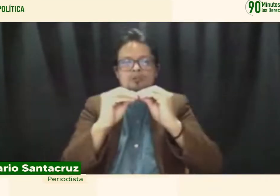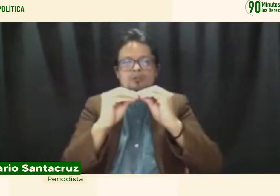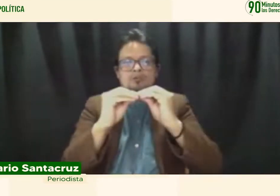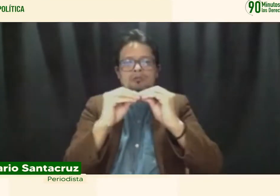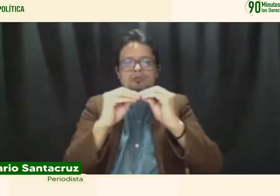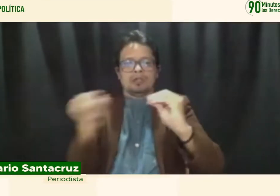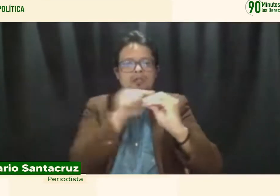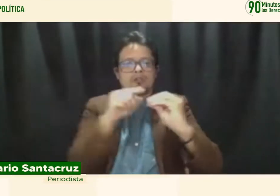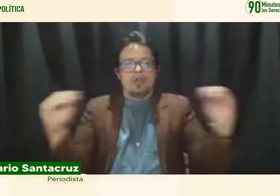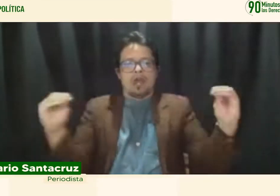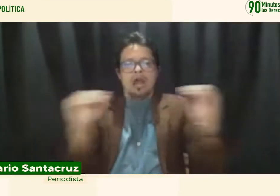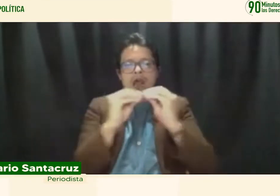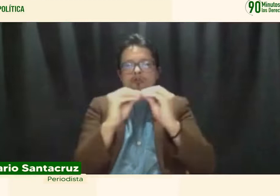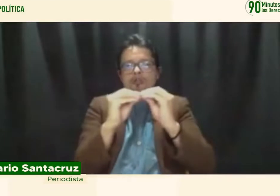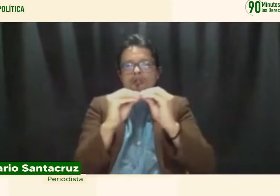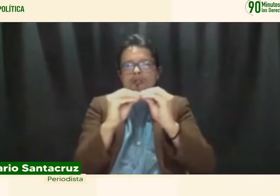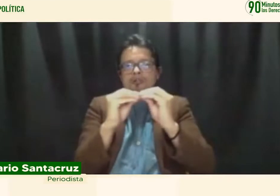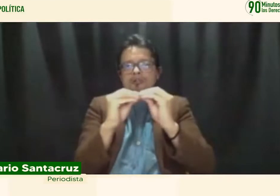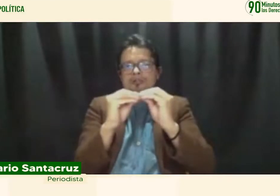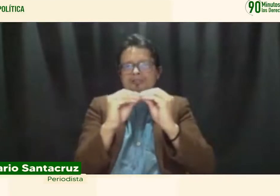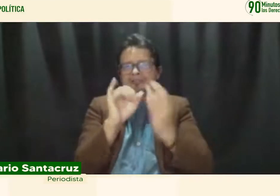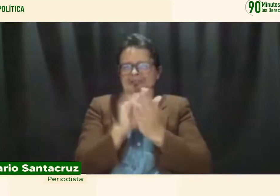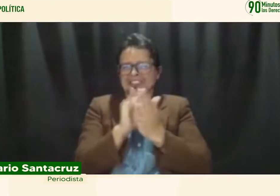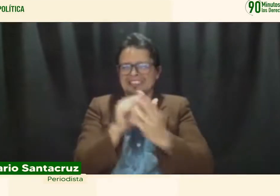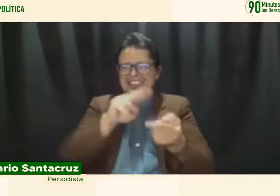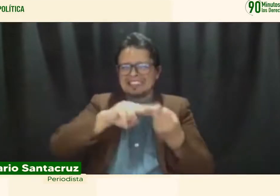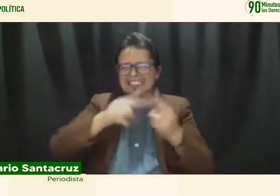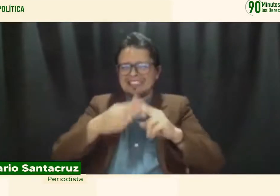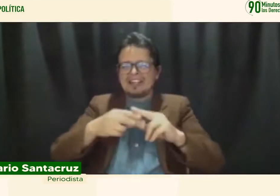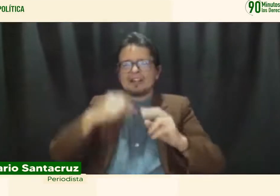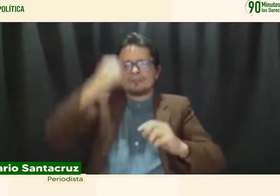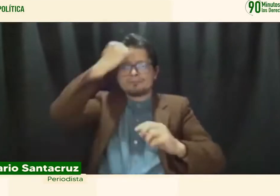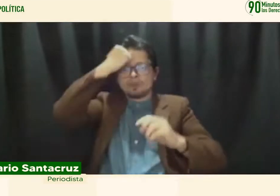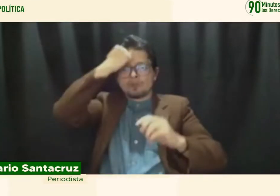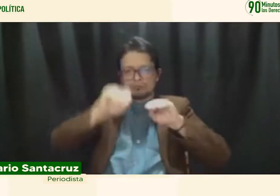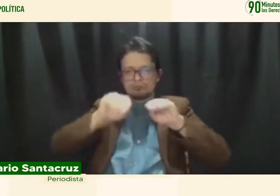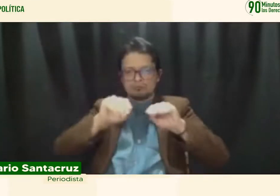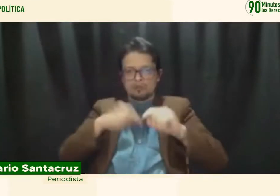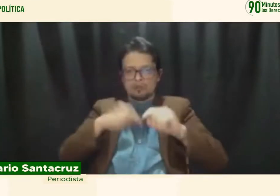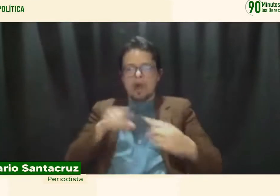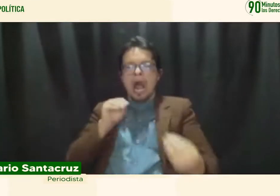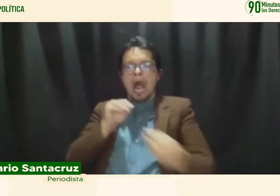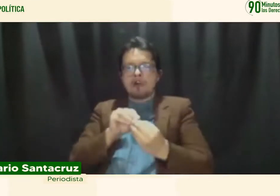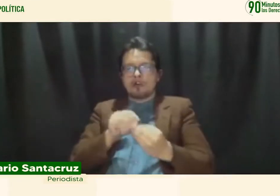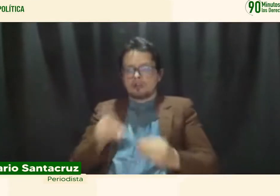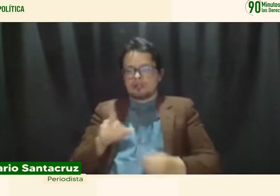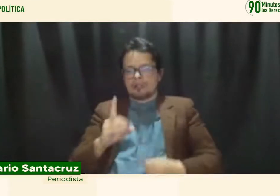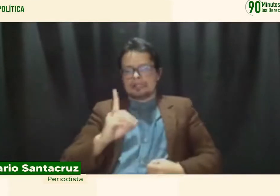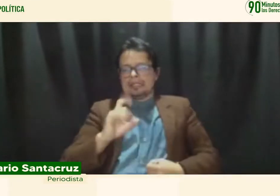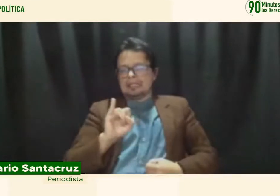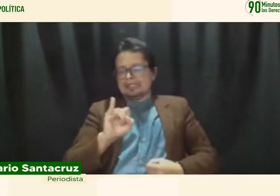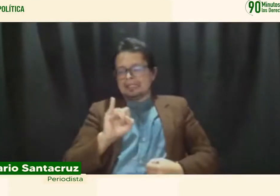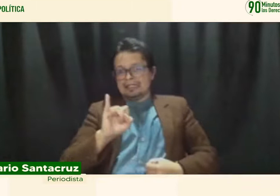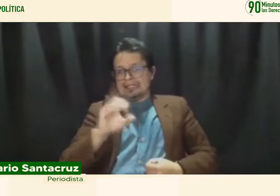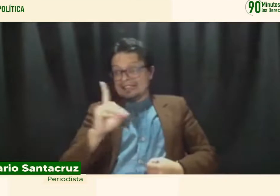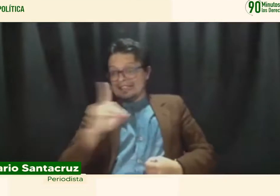es importante que el estado si las organizaciones de la sociedad civil tengan acuerdos tengan consenso sobre este tipo de